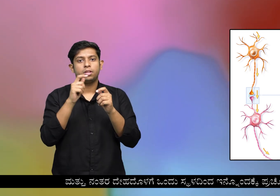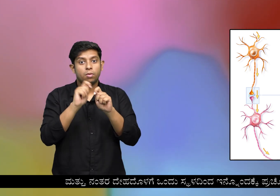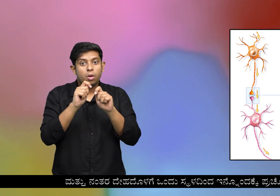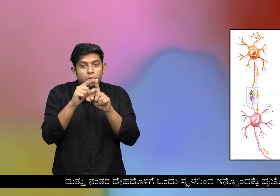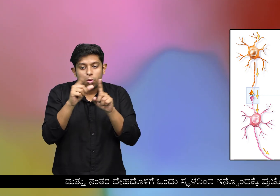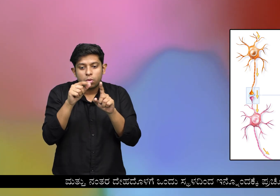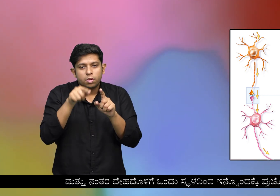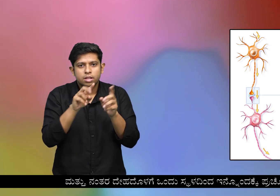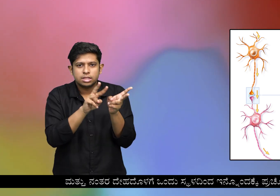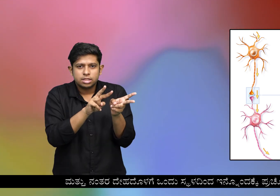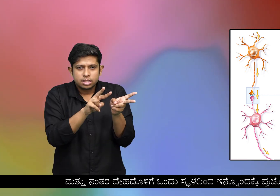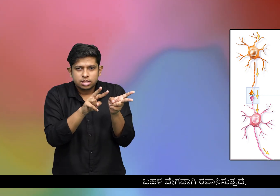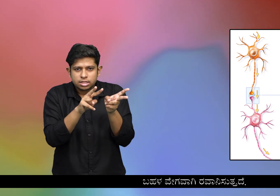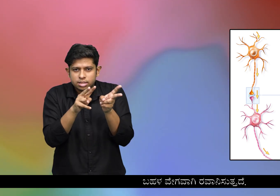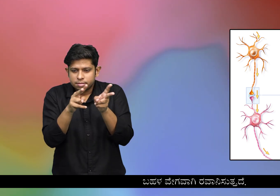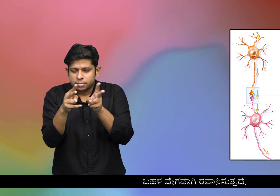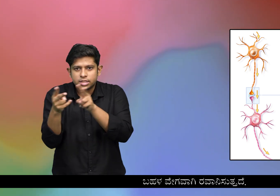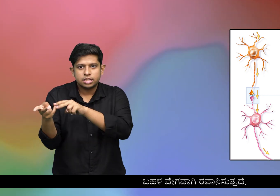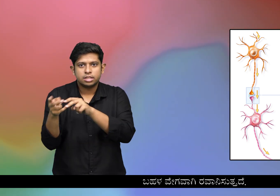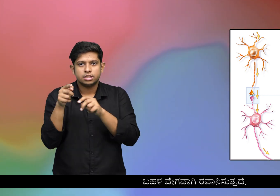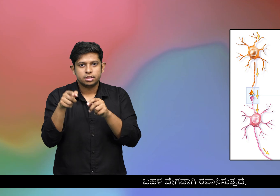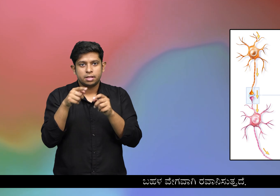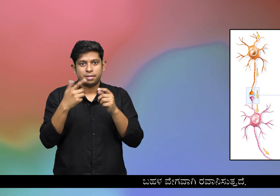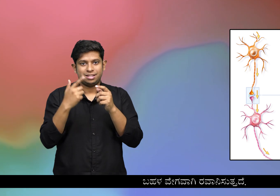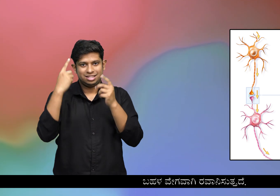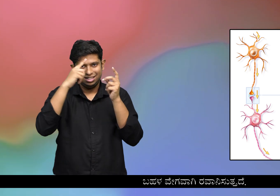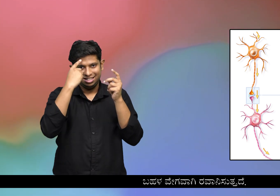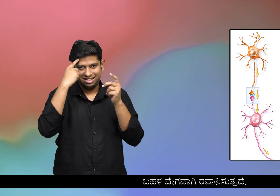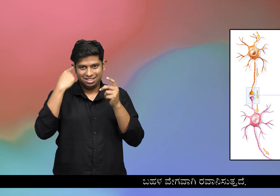ಇನ್ನೊಂದಕ್ಕೆ ಪ್ರಚೋದನೆಯನ್ನು ಬಹಳ ವೇಗವಾಗಿ ರವಾನಿಸುತ್ತದೆ.